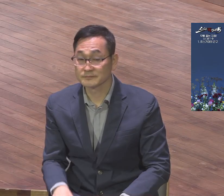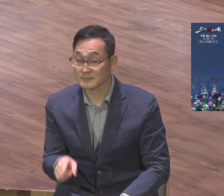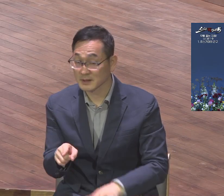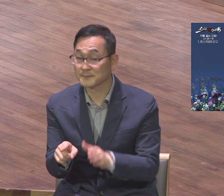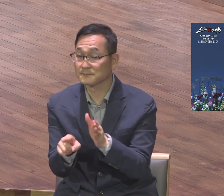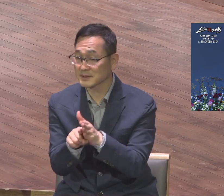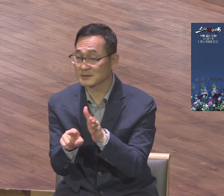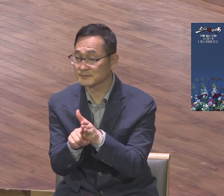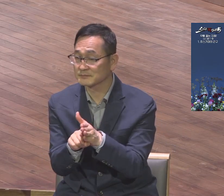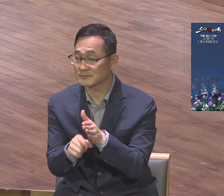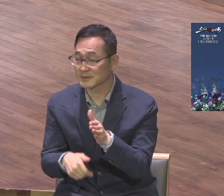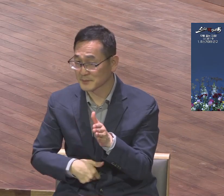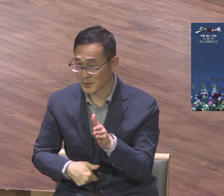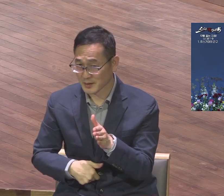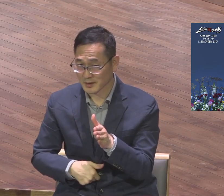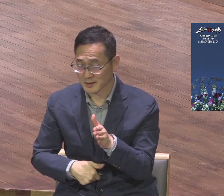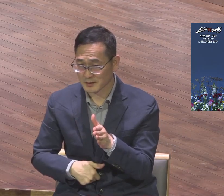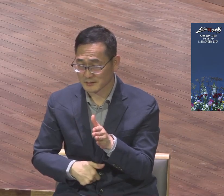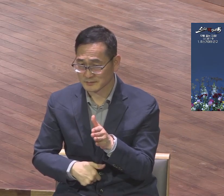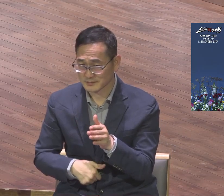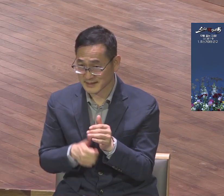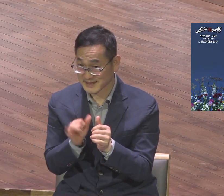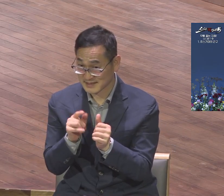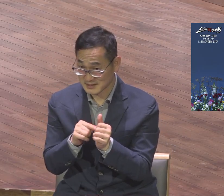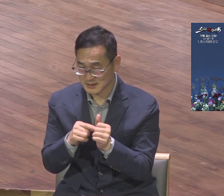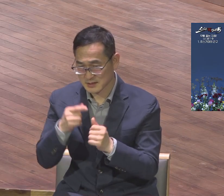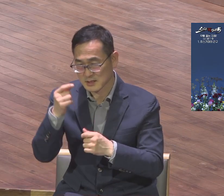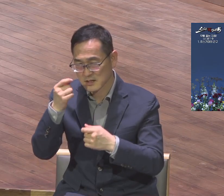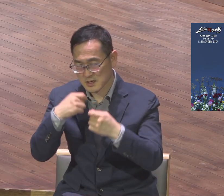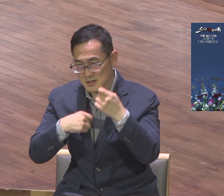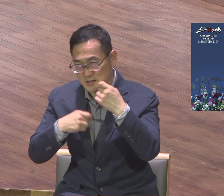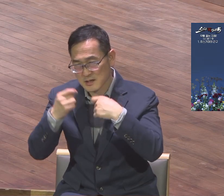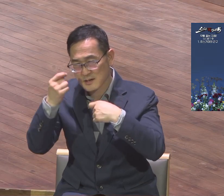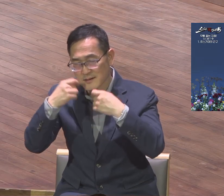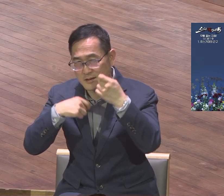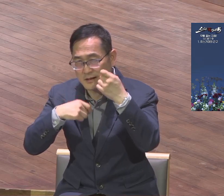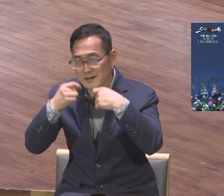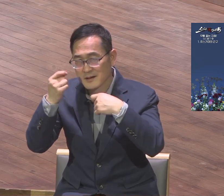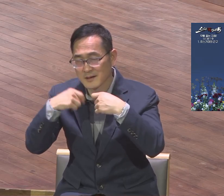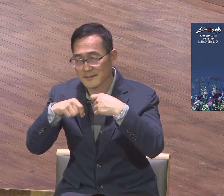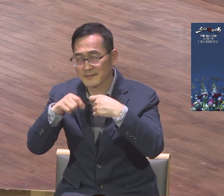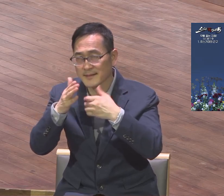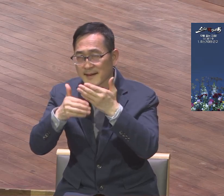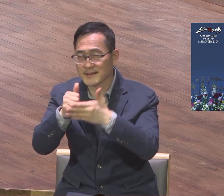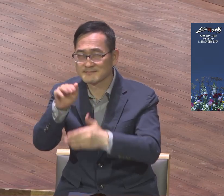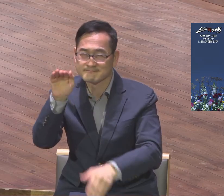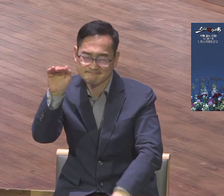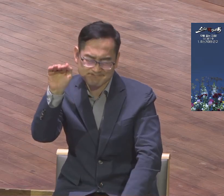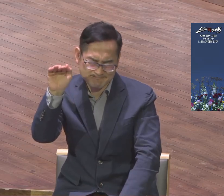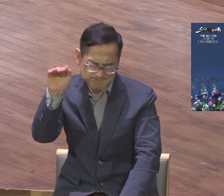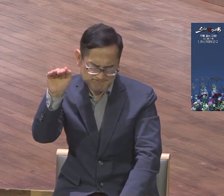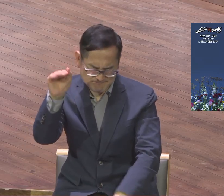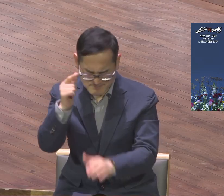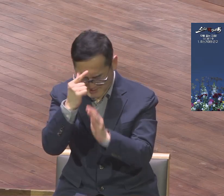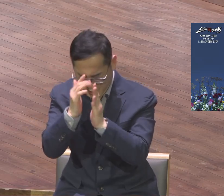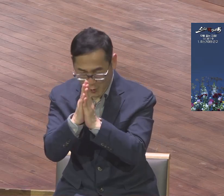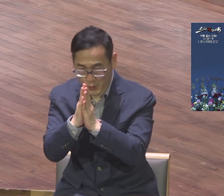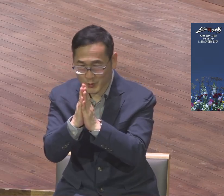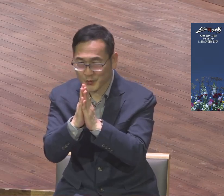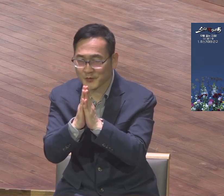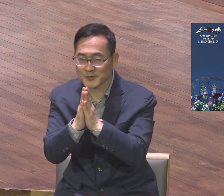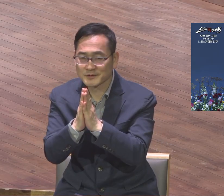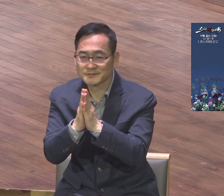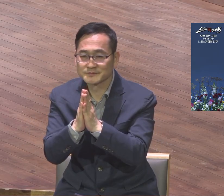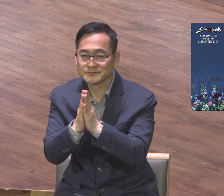오늘 본문에 보니까 히스기야가 심히 통곡하면서 하나님 앞에 기도하고 있었어요.